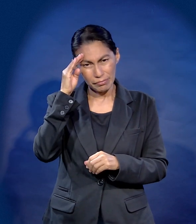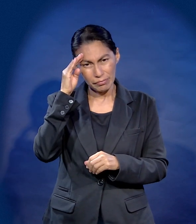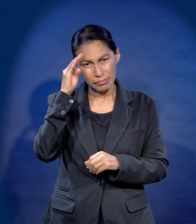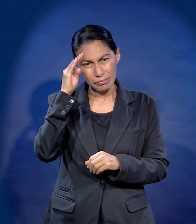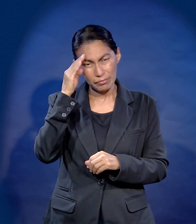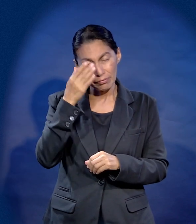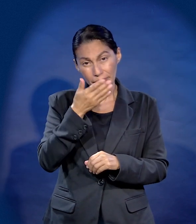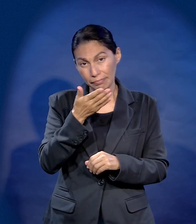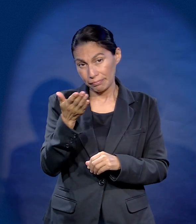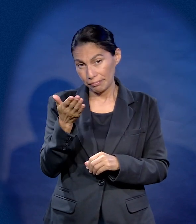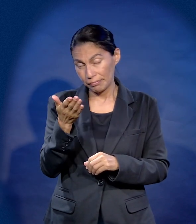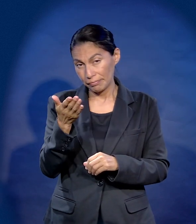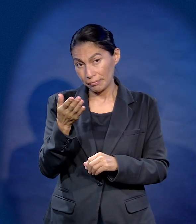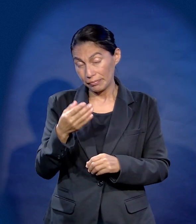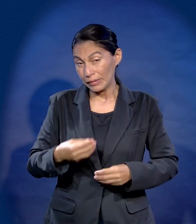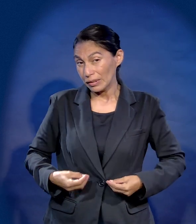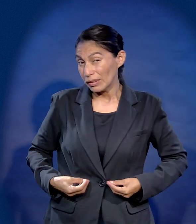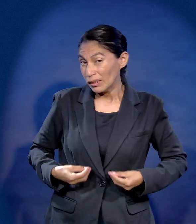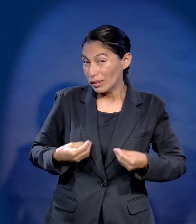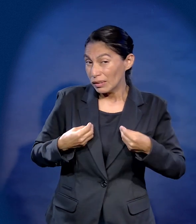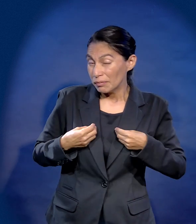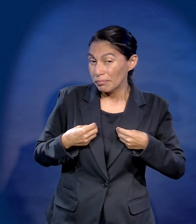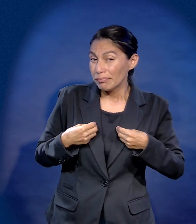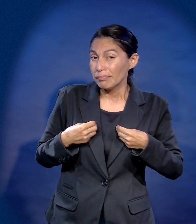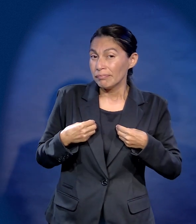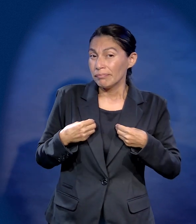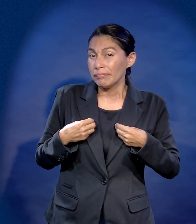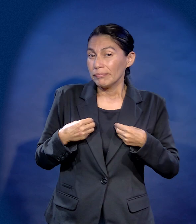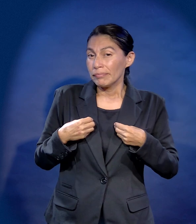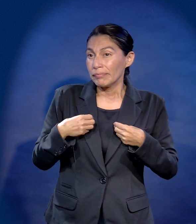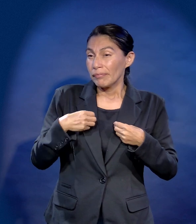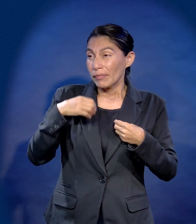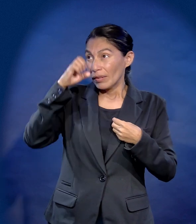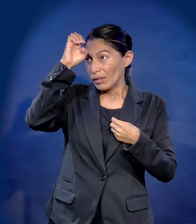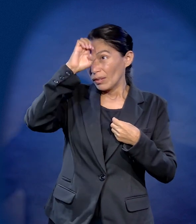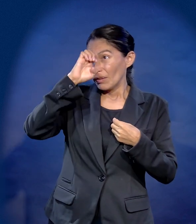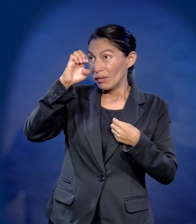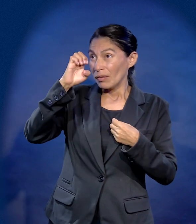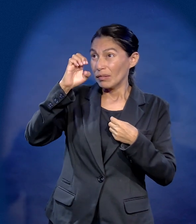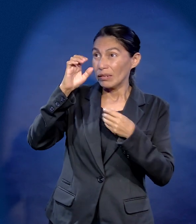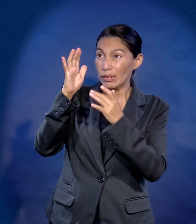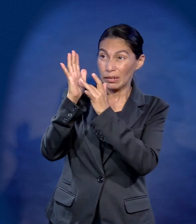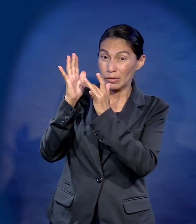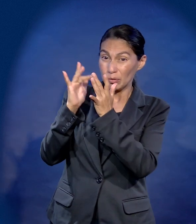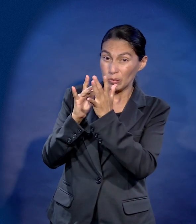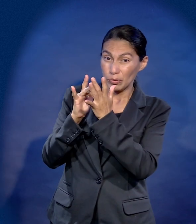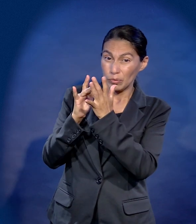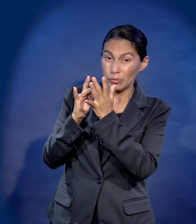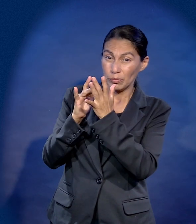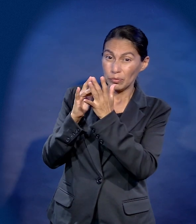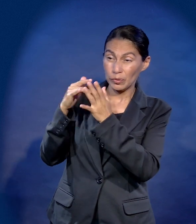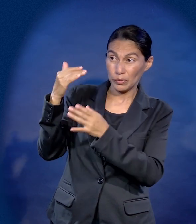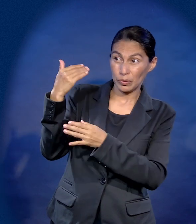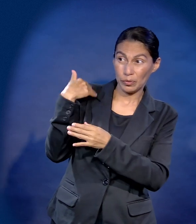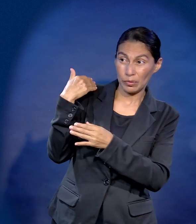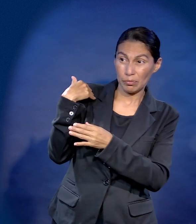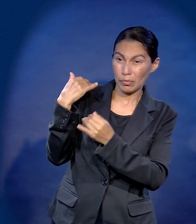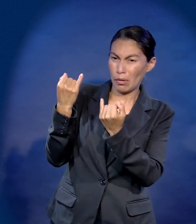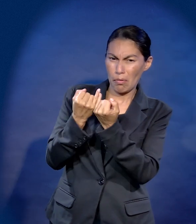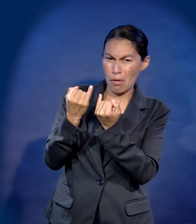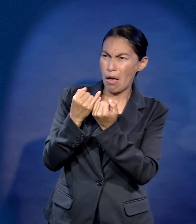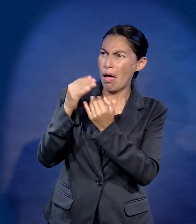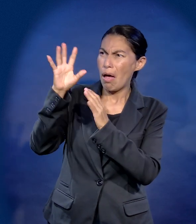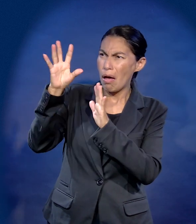Yo pienso, mis hermanos y amigos, que la vida espiritual, que el discipulado al que Cristo nos invita, es como un